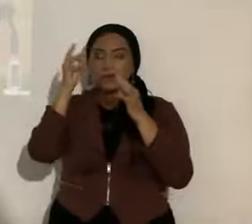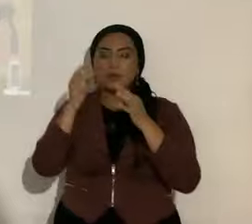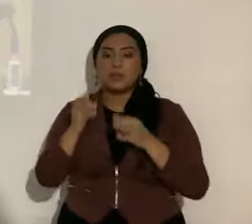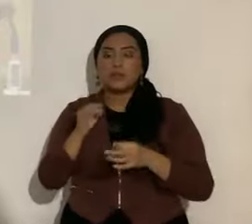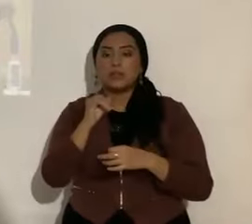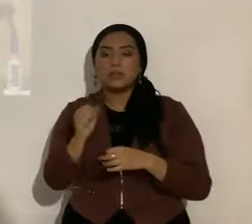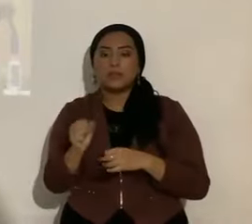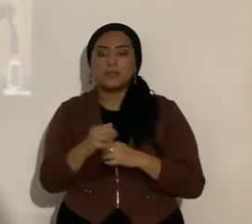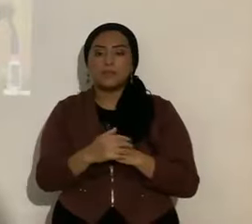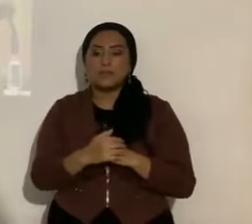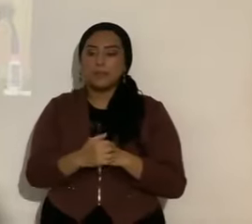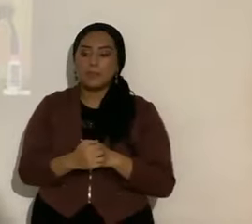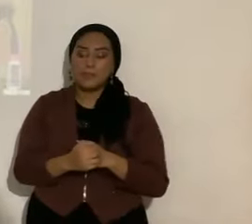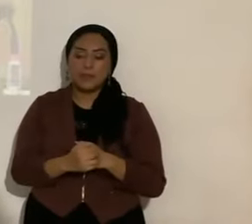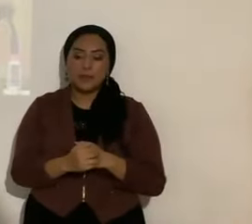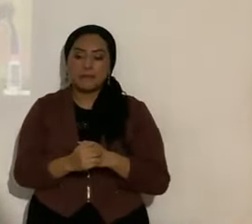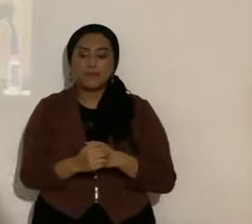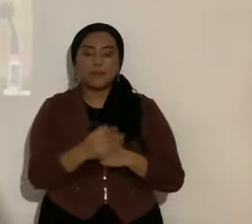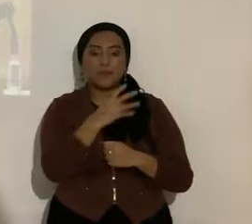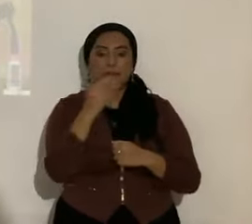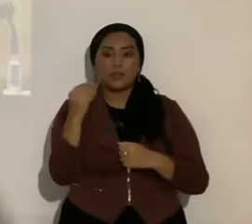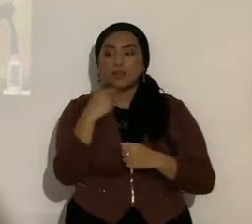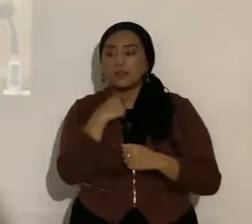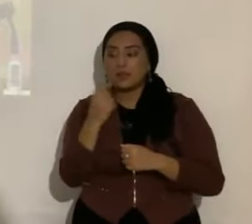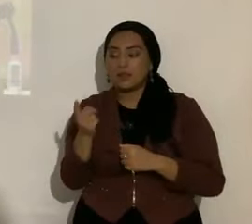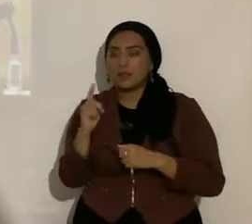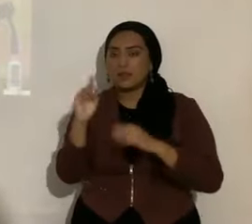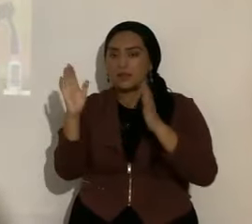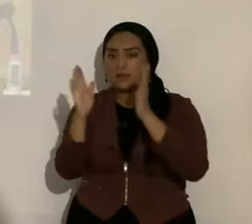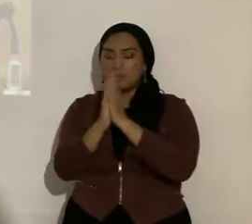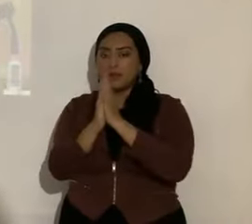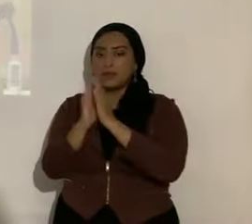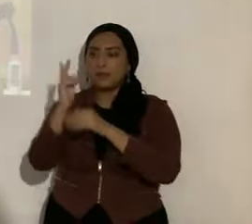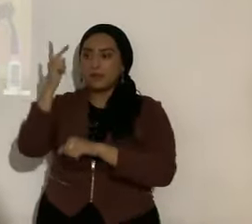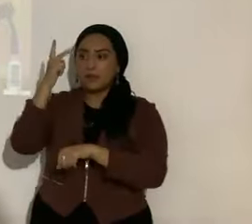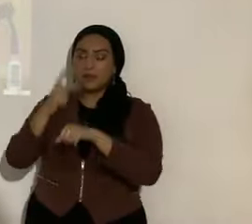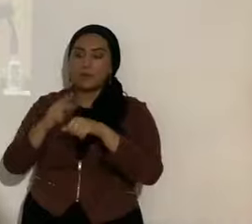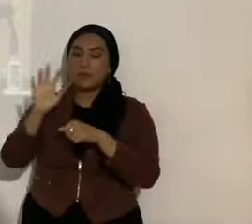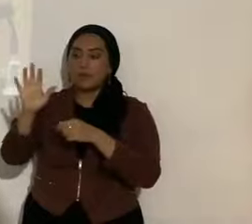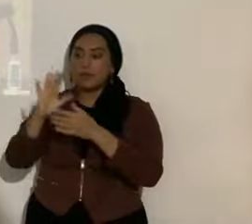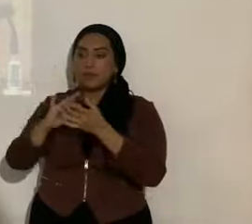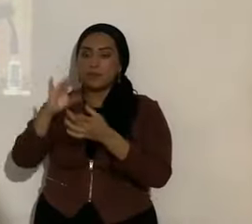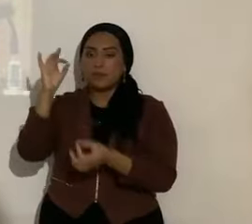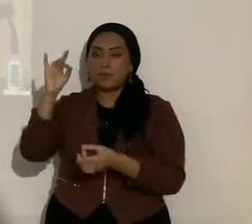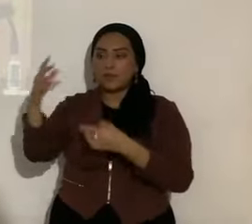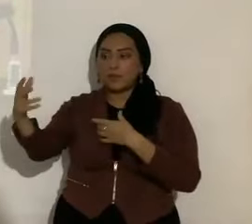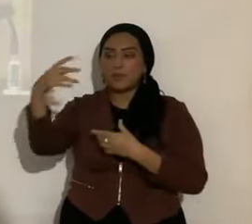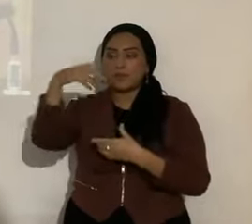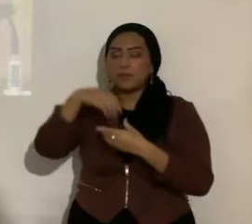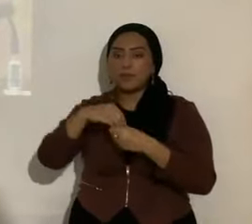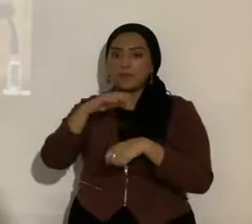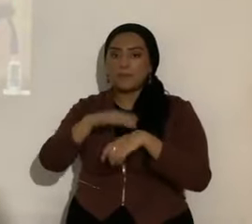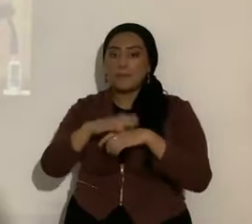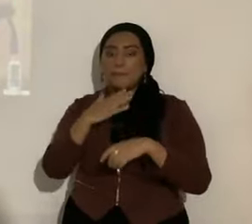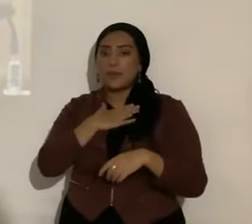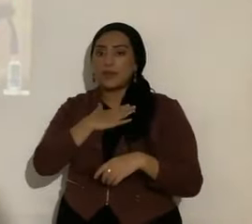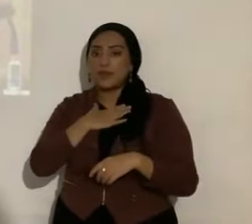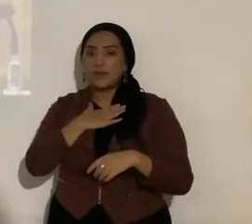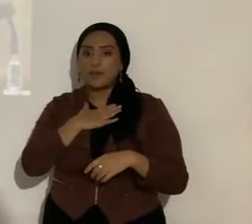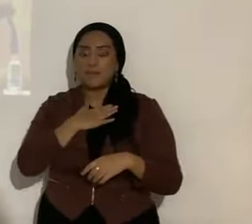voluntad. Entonces, y dijo Eliseo, te ruego que una doble porción de tu espíritu sea sobre mí.